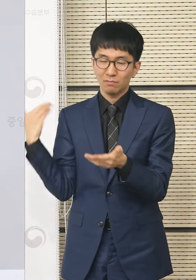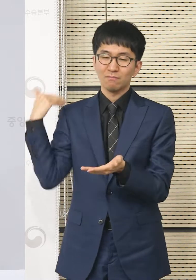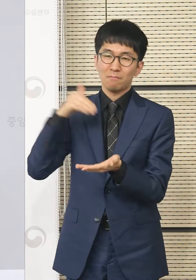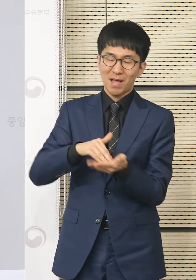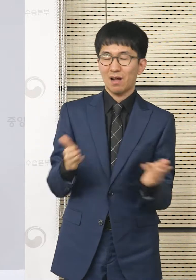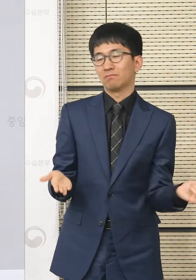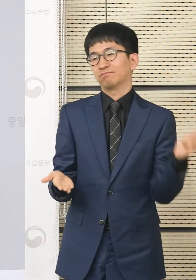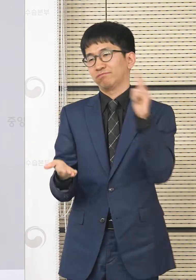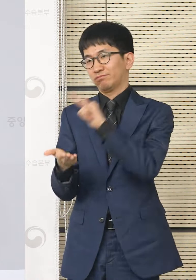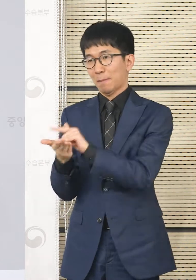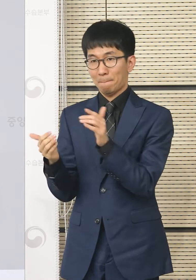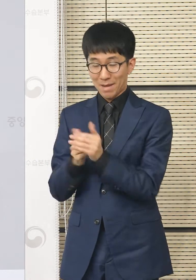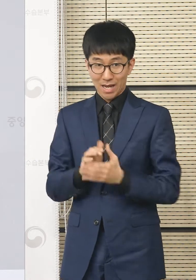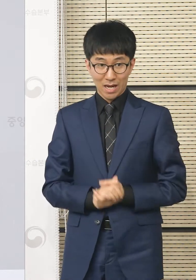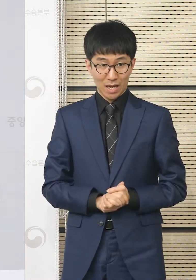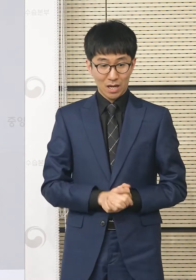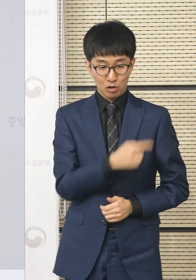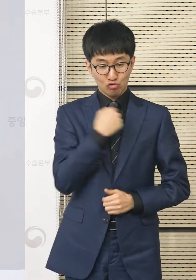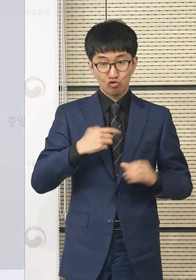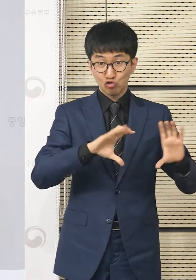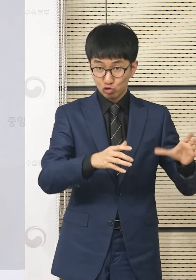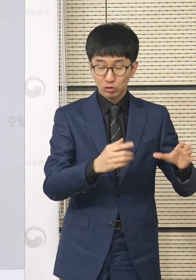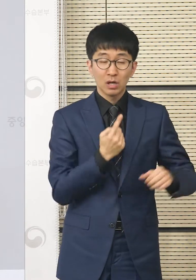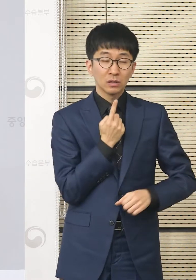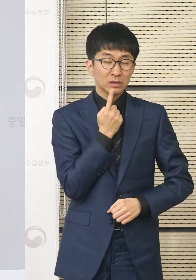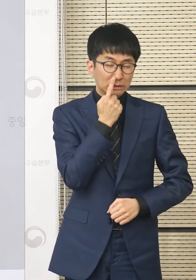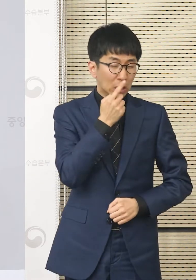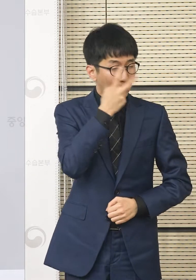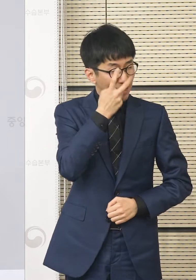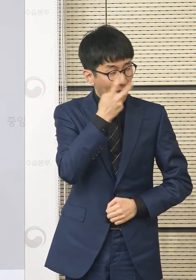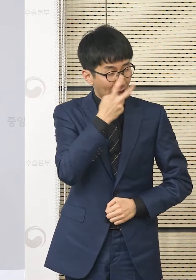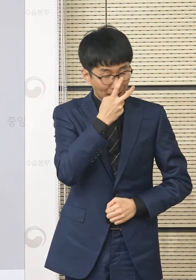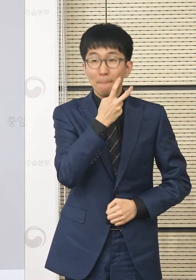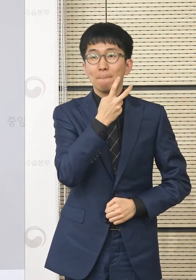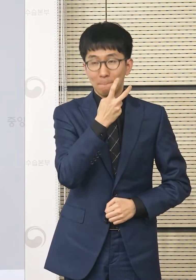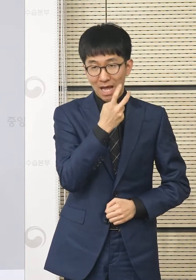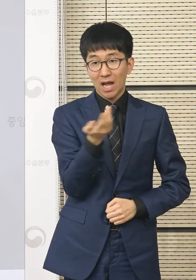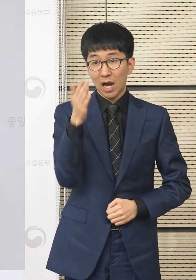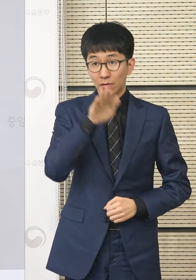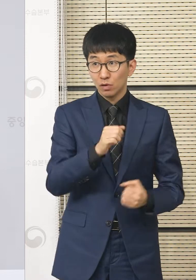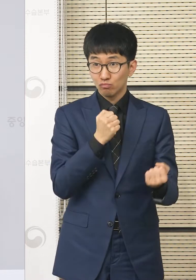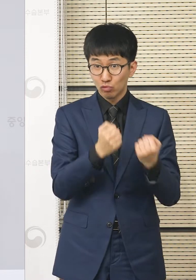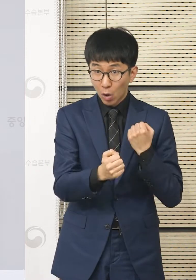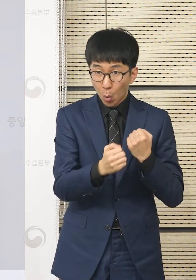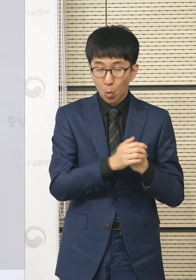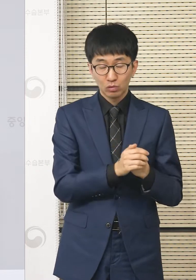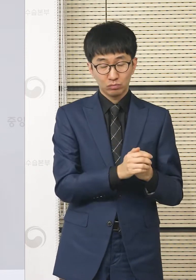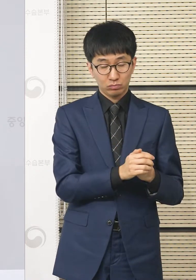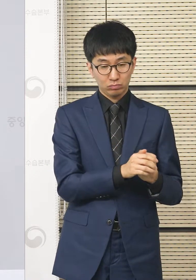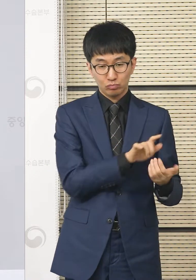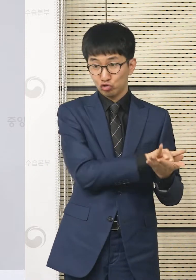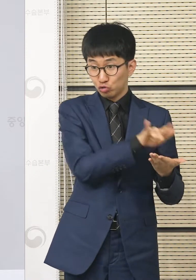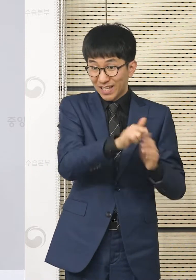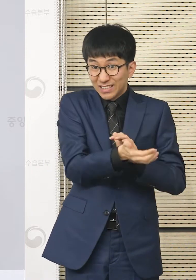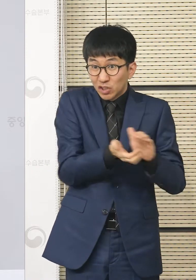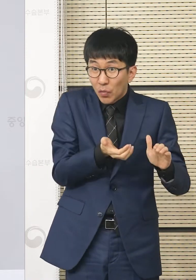도착하였습니다. 중국 측 검역을 통과하였으나 출발 직전 기내와 도착 이후